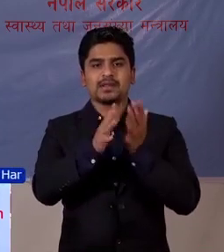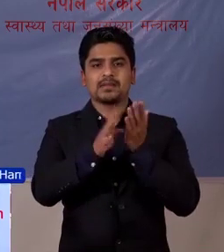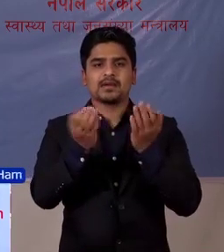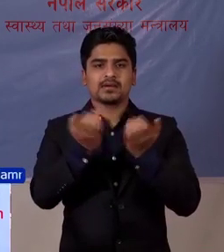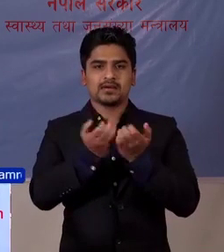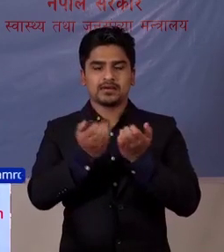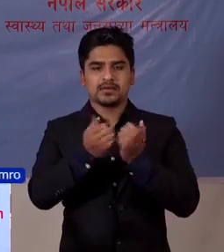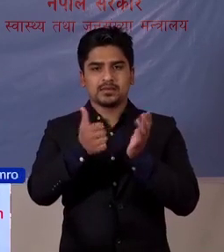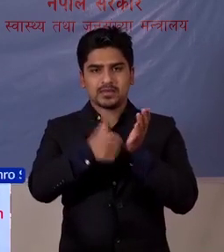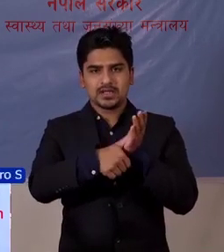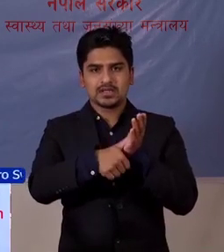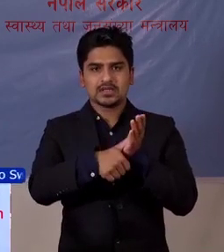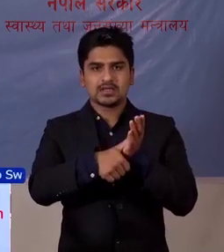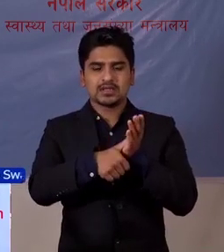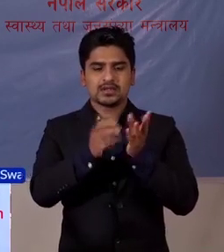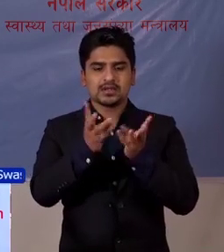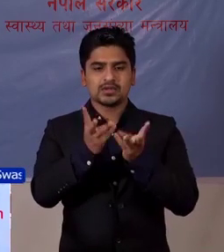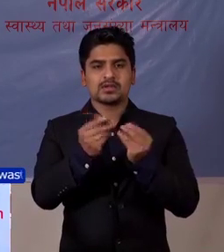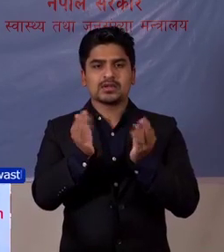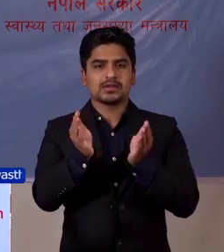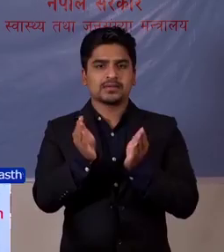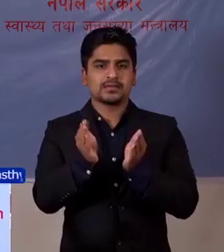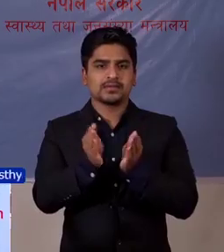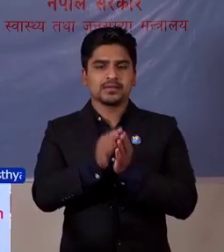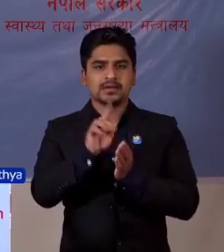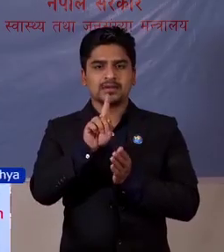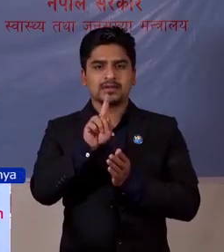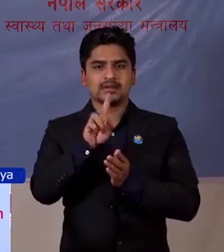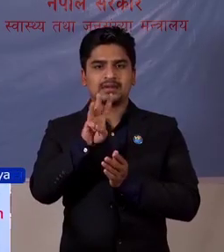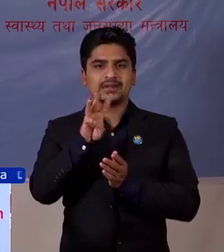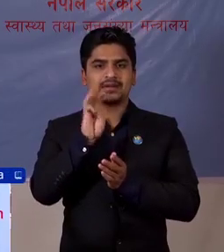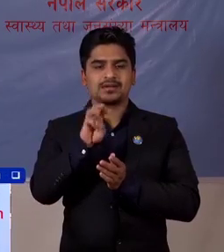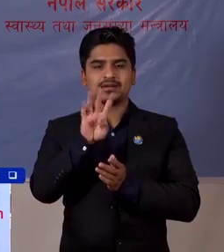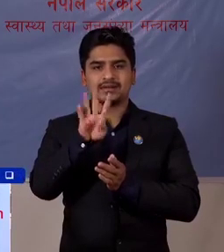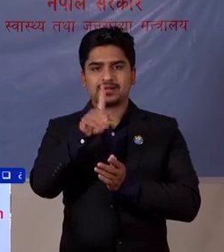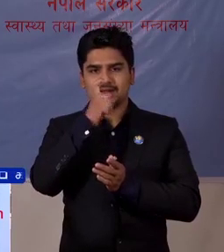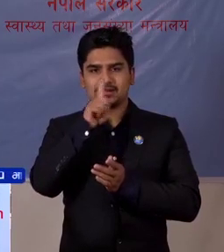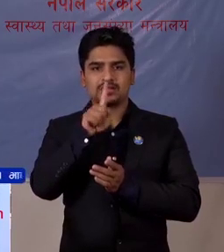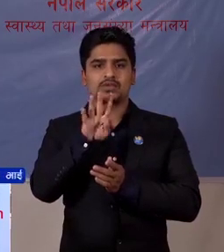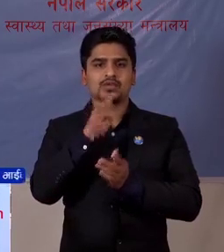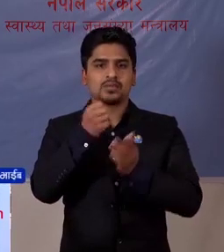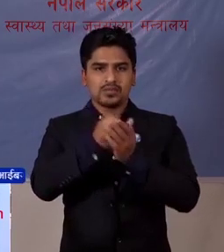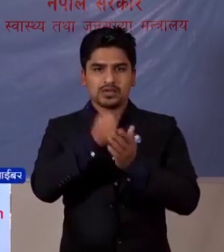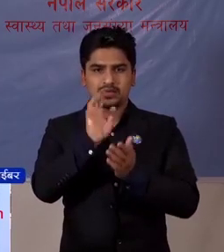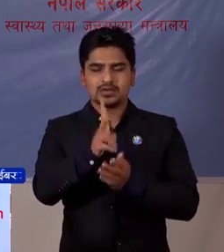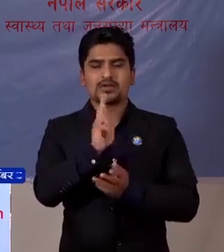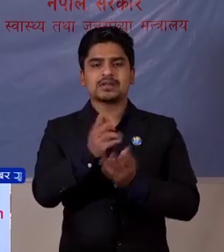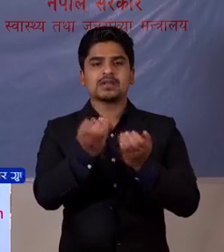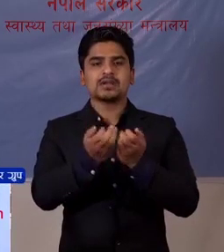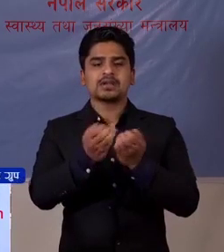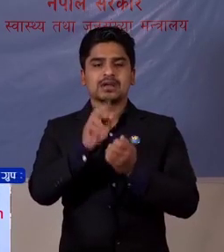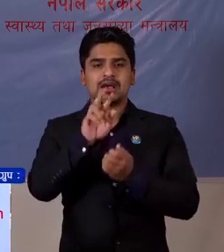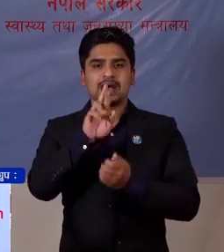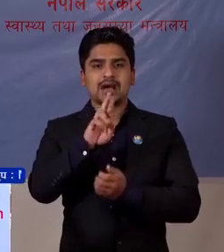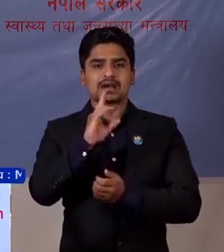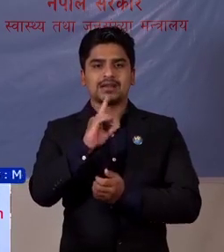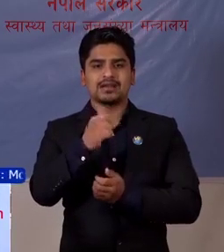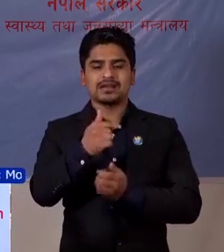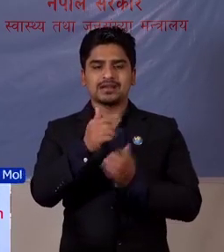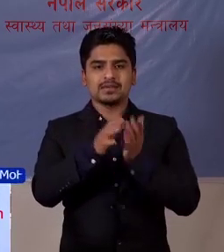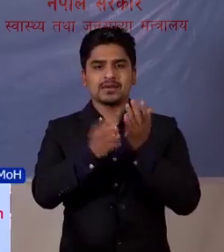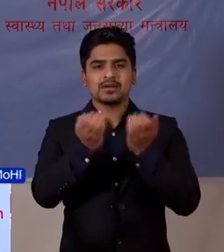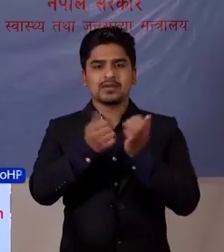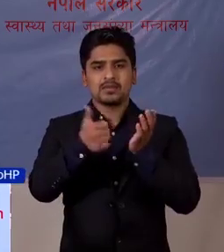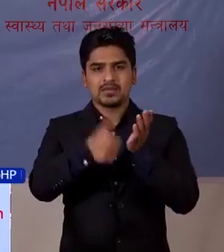गरेका परीक्षणको संख्या 13,414 पुगेको छ। त्यसैगरी आरडीटीबाट